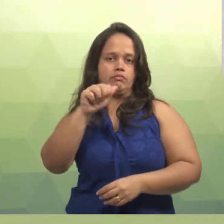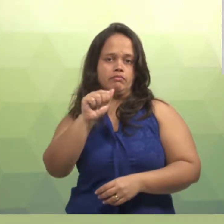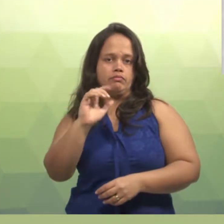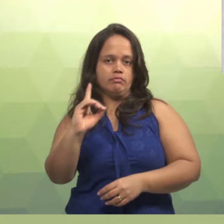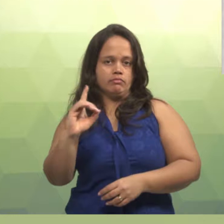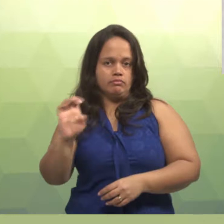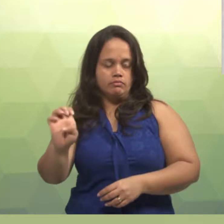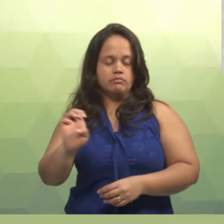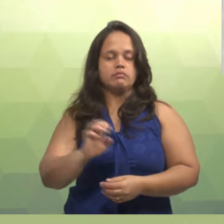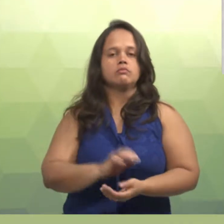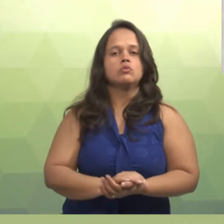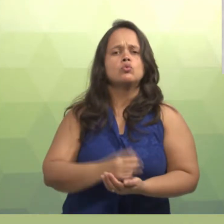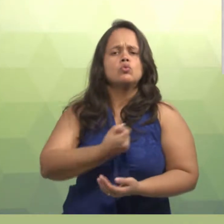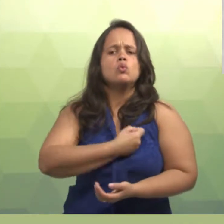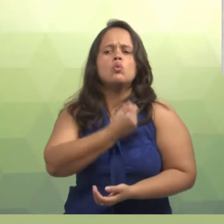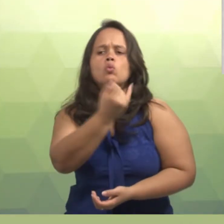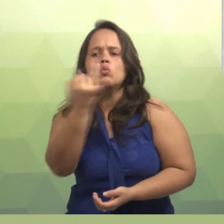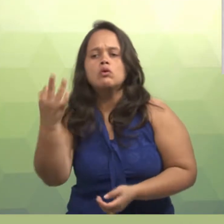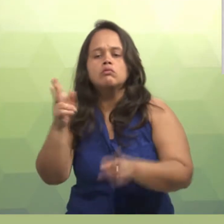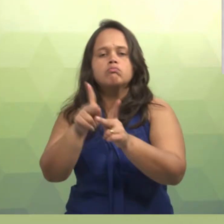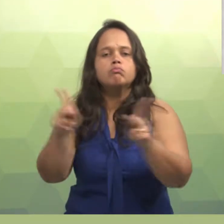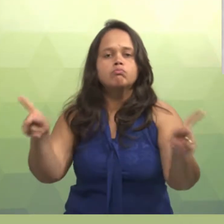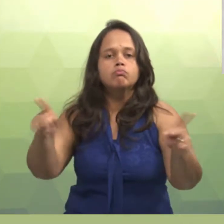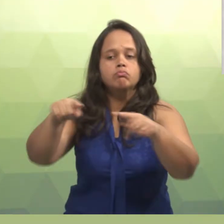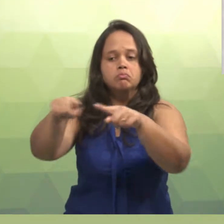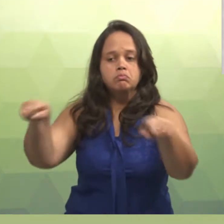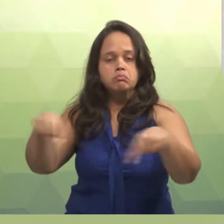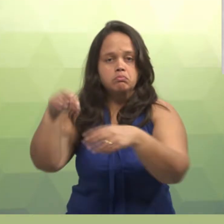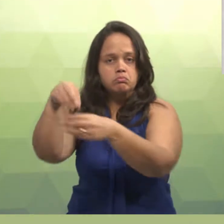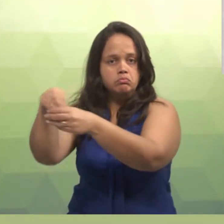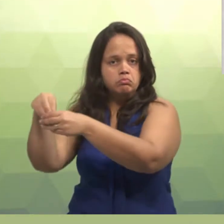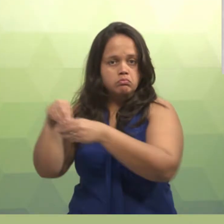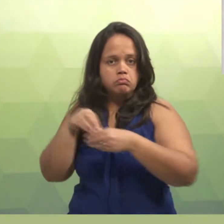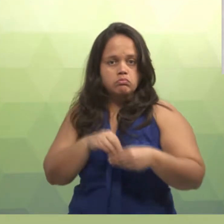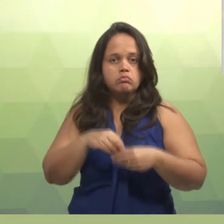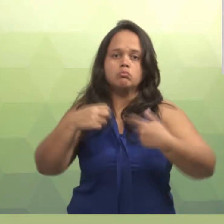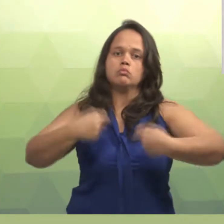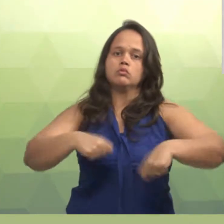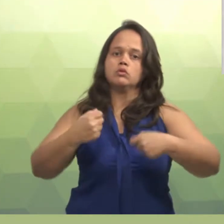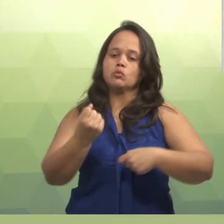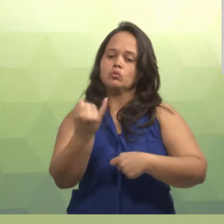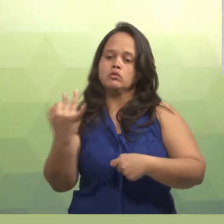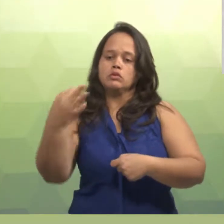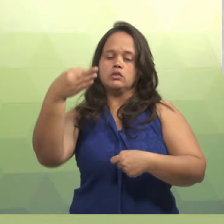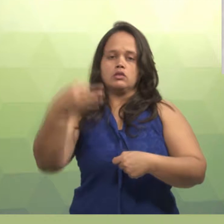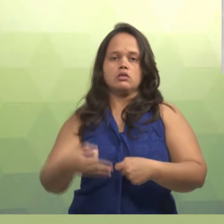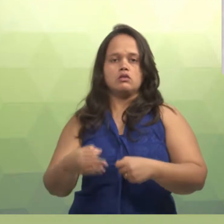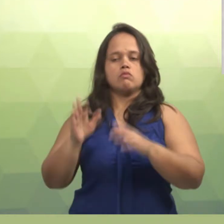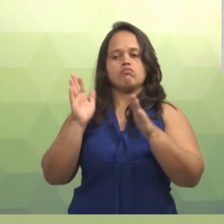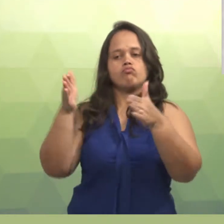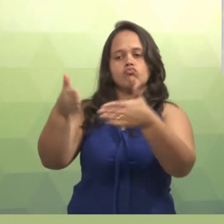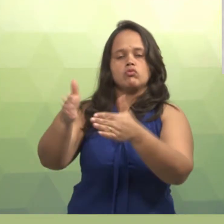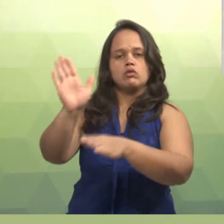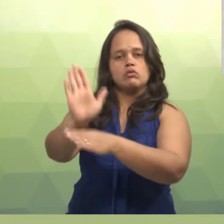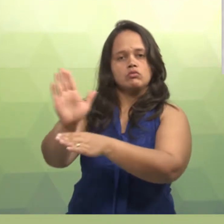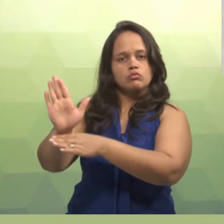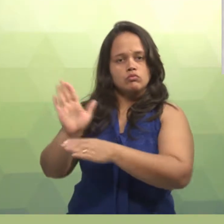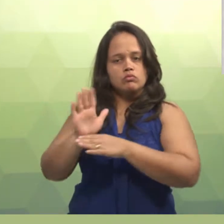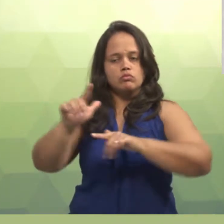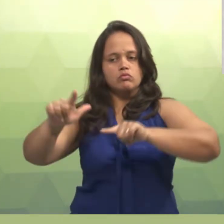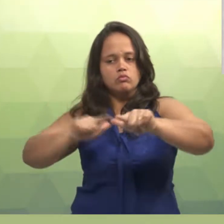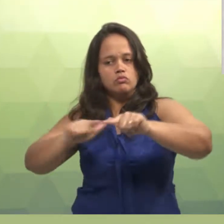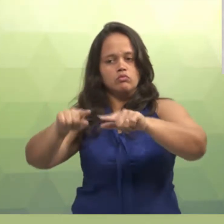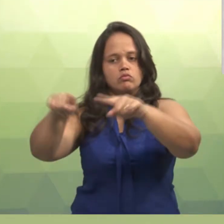cargos de professor regente de turma será o necessário para atender às turmas autorizadas para o funcionamento da escola,